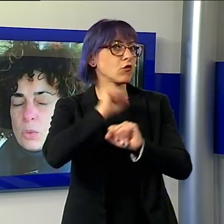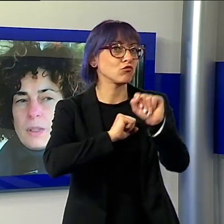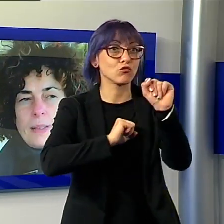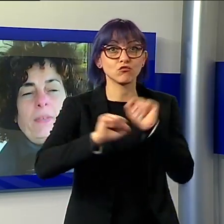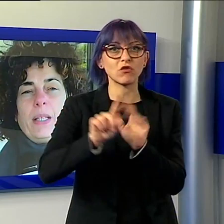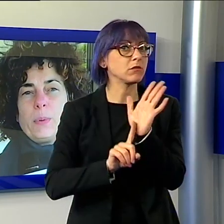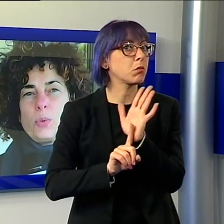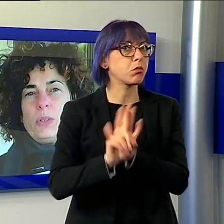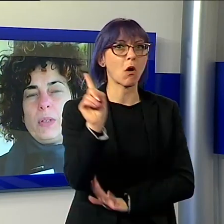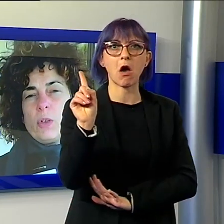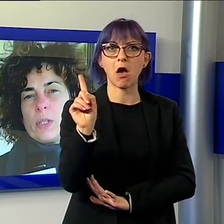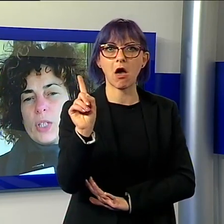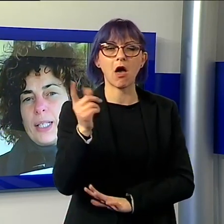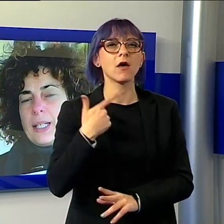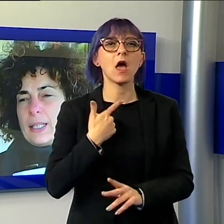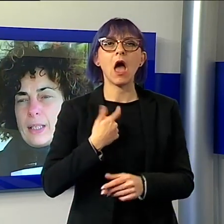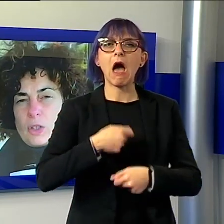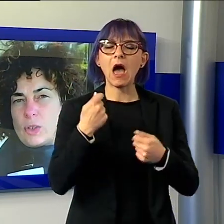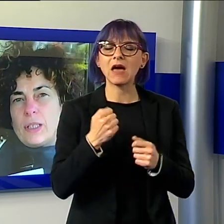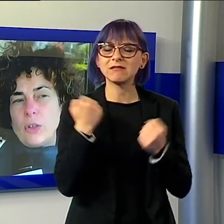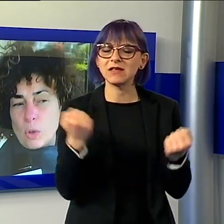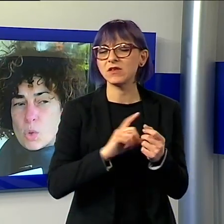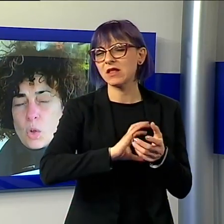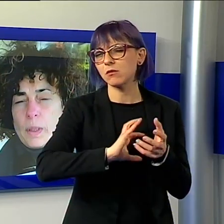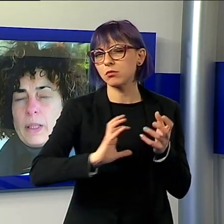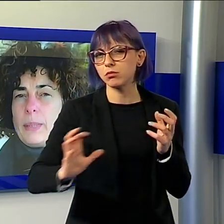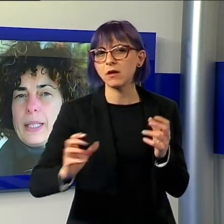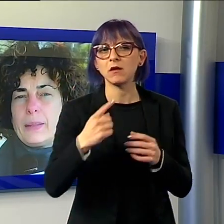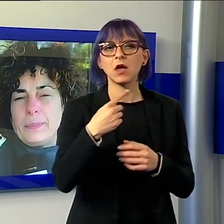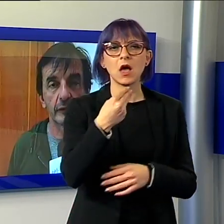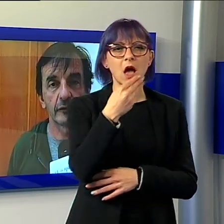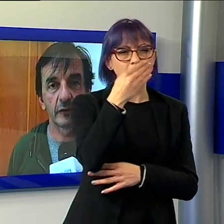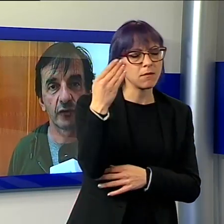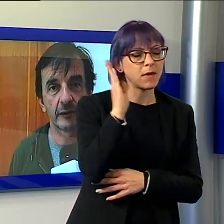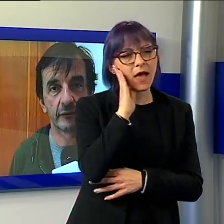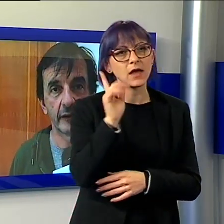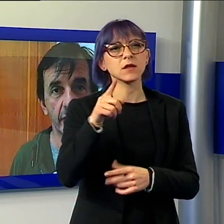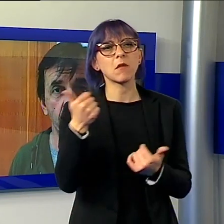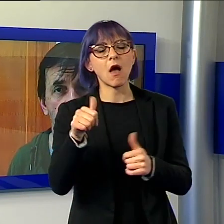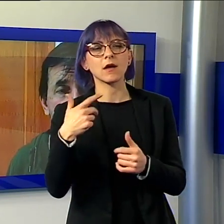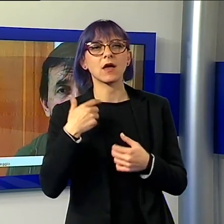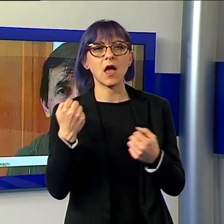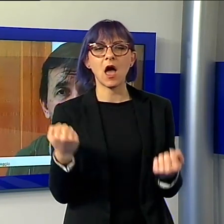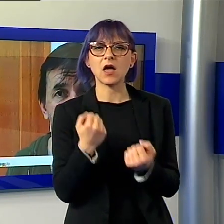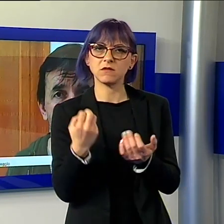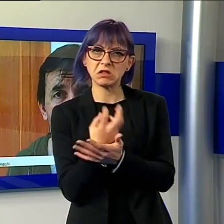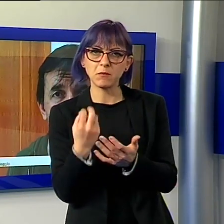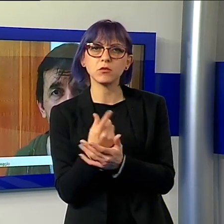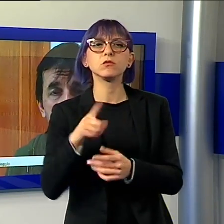tutte le attività produttive e commerciali del nostro territorio, non solo per gli alberghi. Moltissima gente a Via Reggio e questa è la dimostrazione che a Via